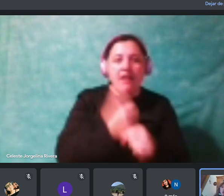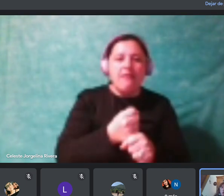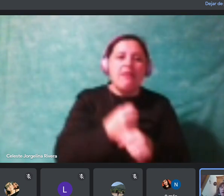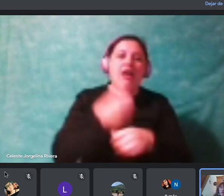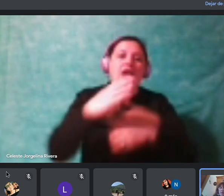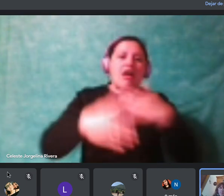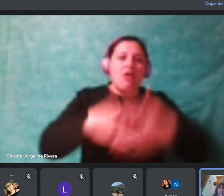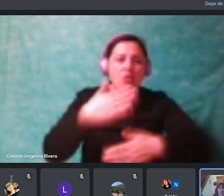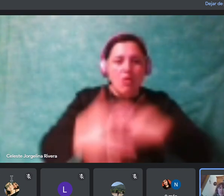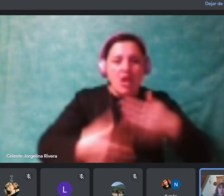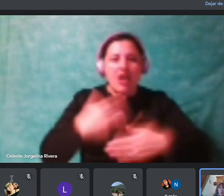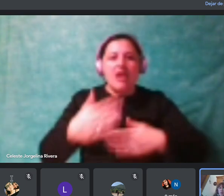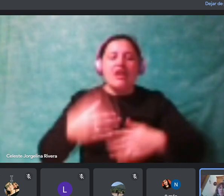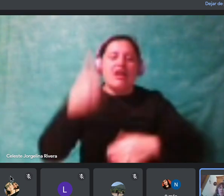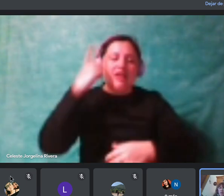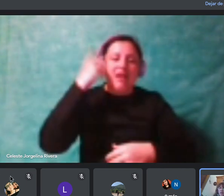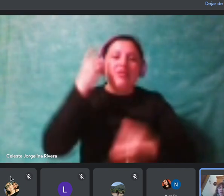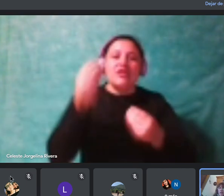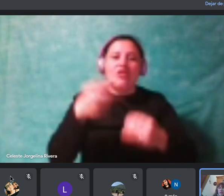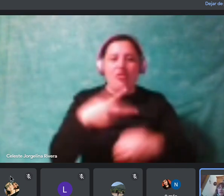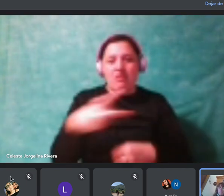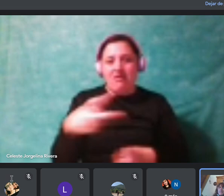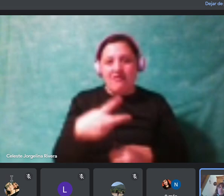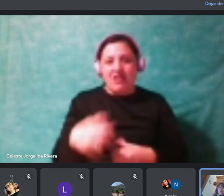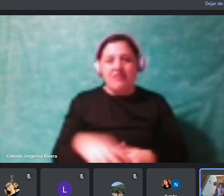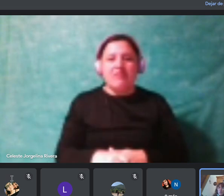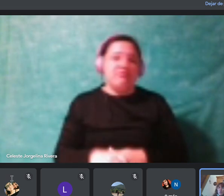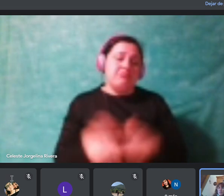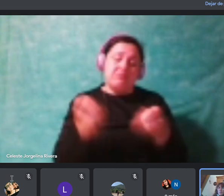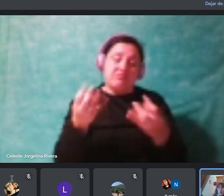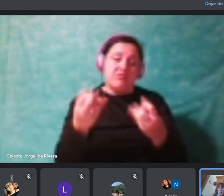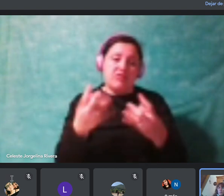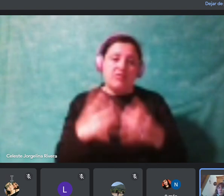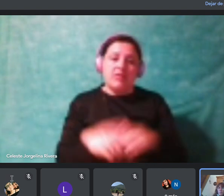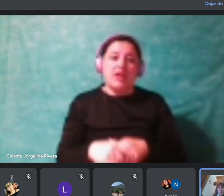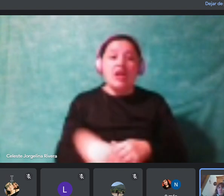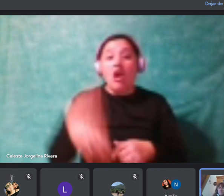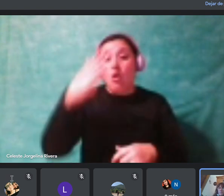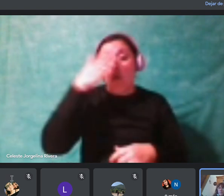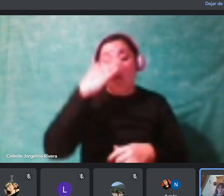trabajan, juegan y aprenden. Muy bien. Y pasamos al último.